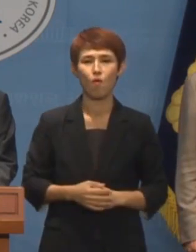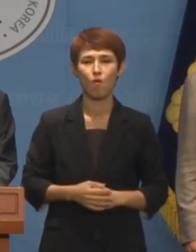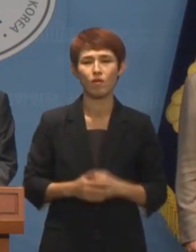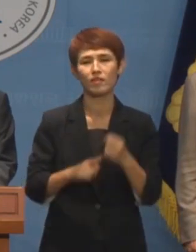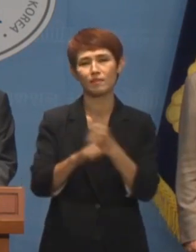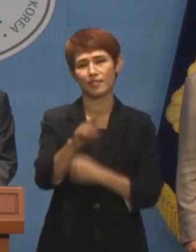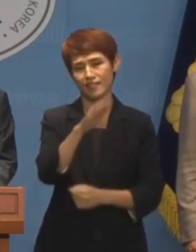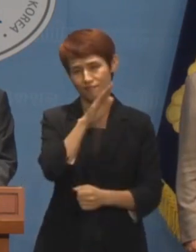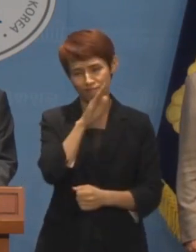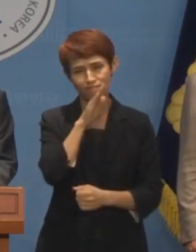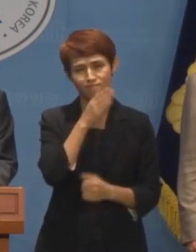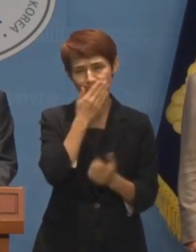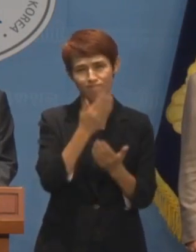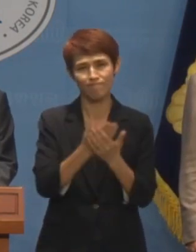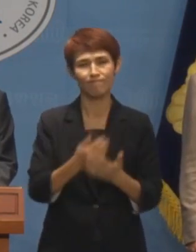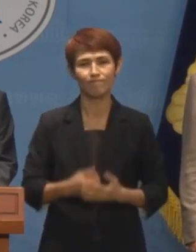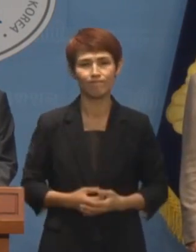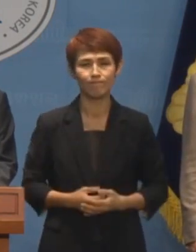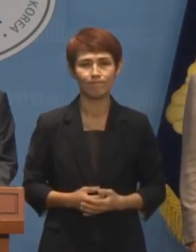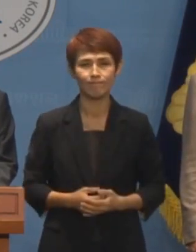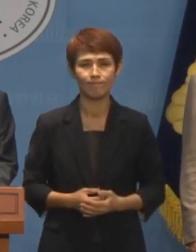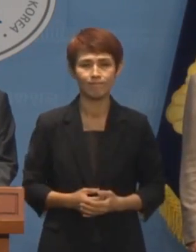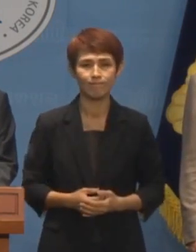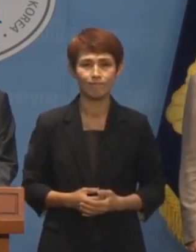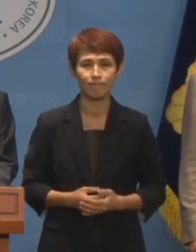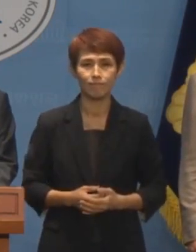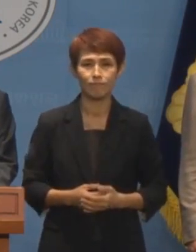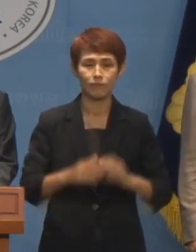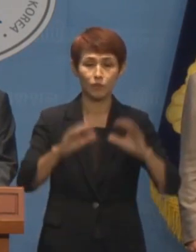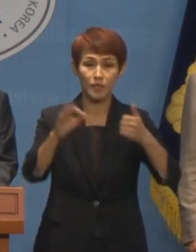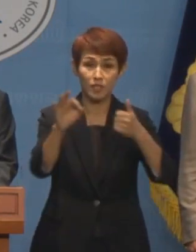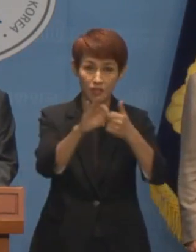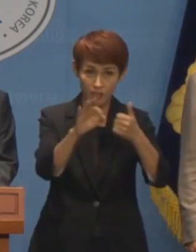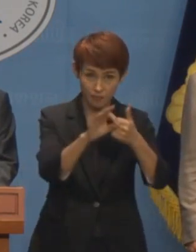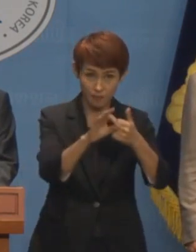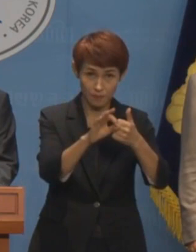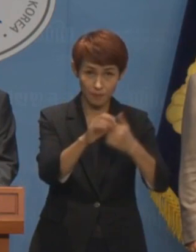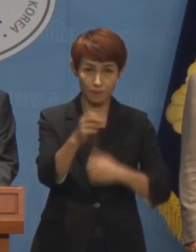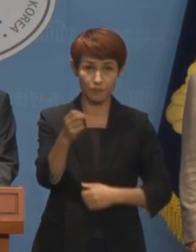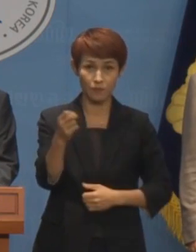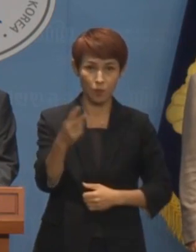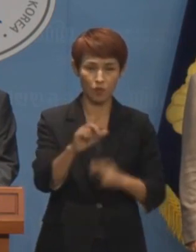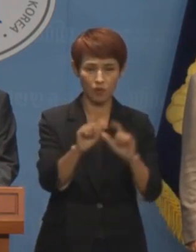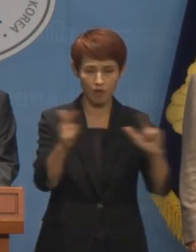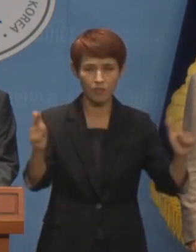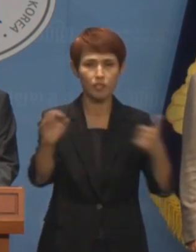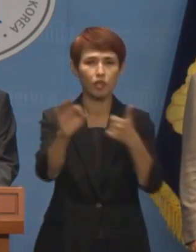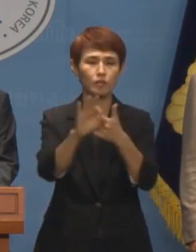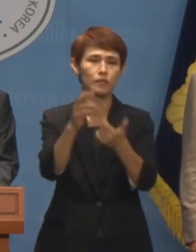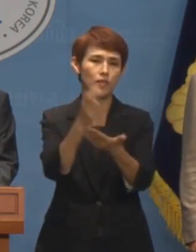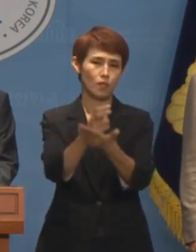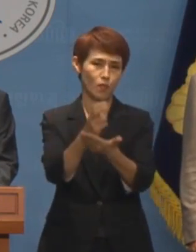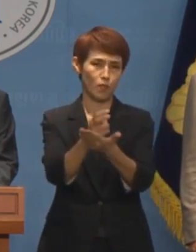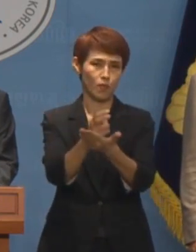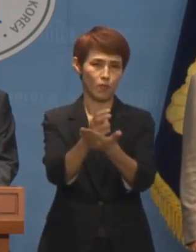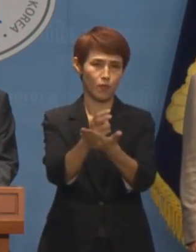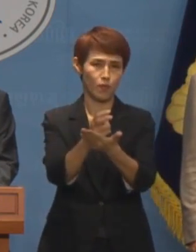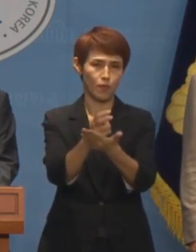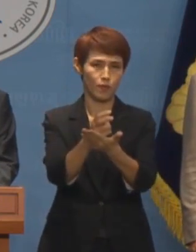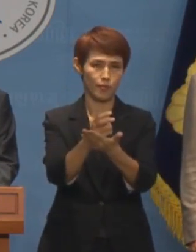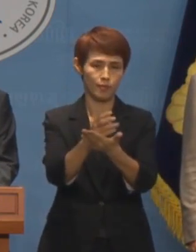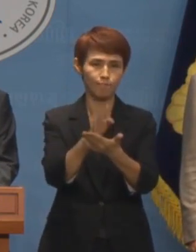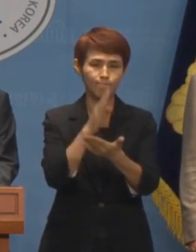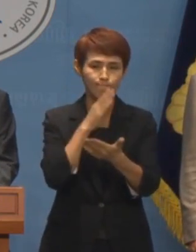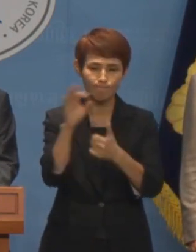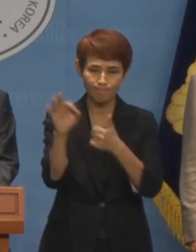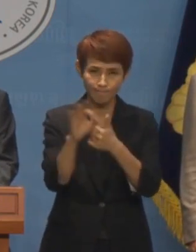봅니다. 무엇보다도 국민연금만이 아닌 다층연금제도를 통한 실질소득